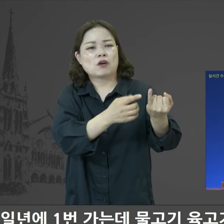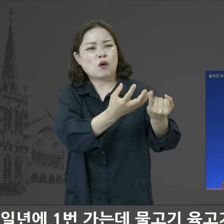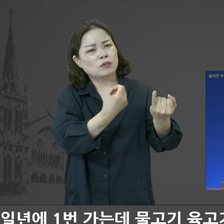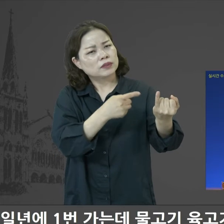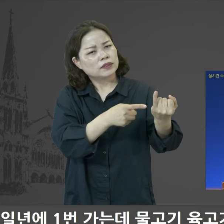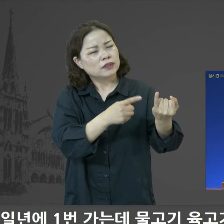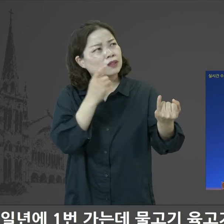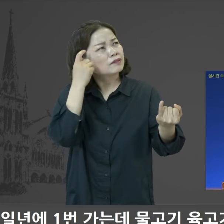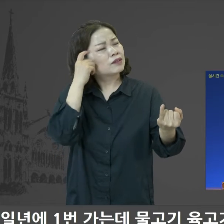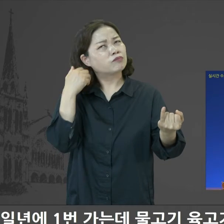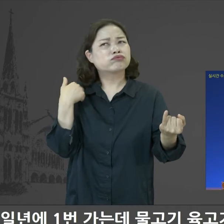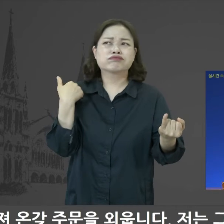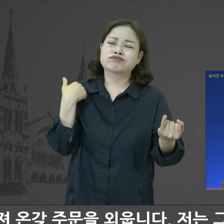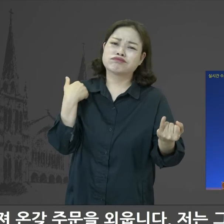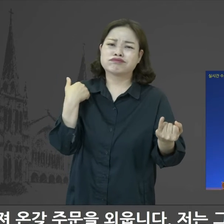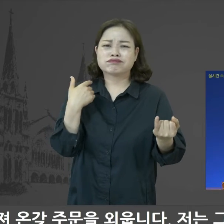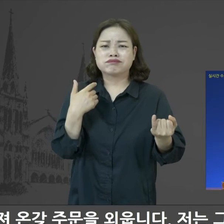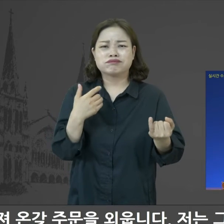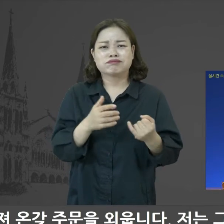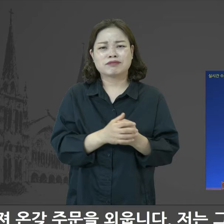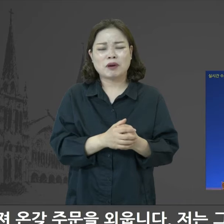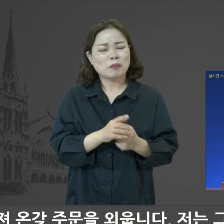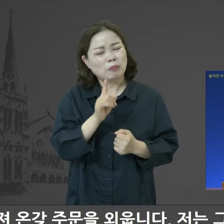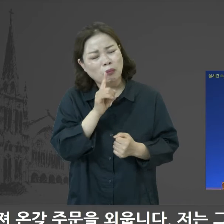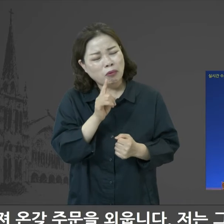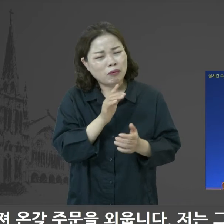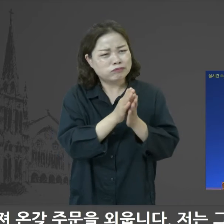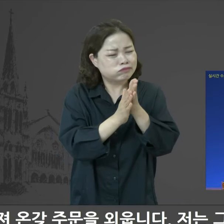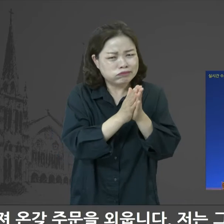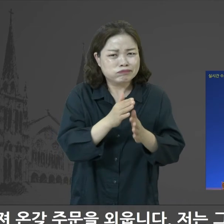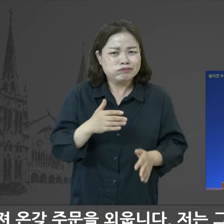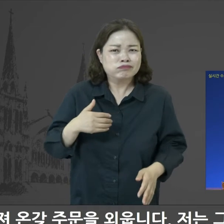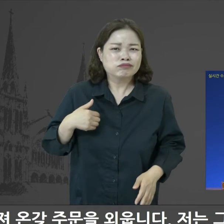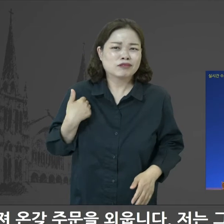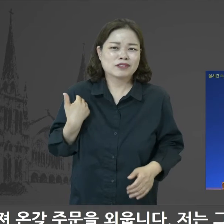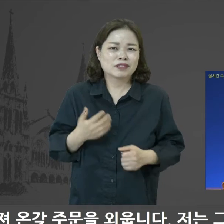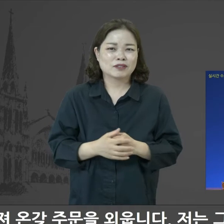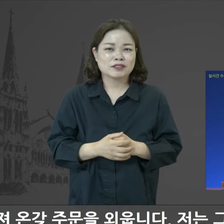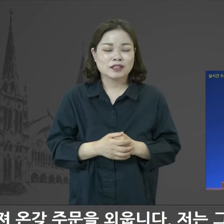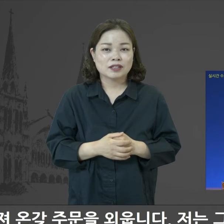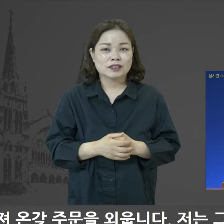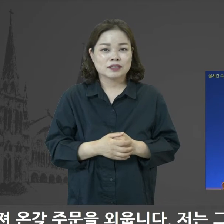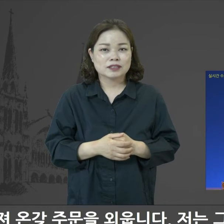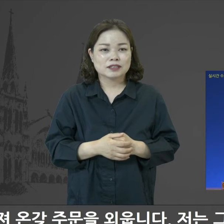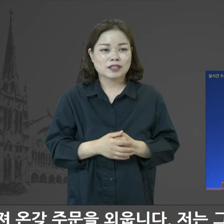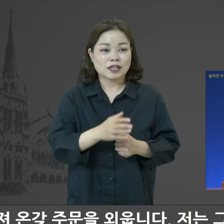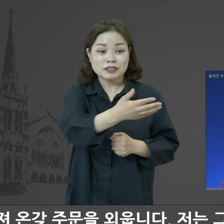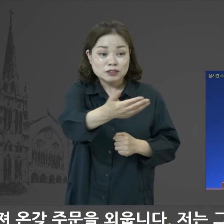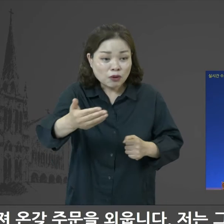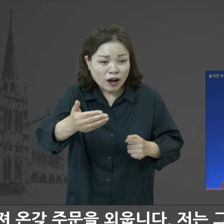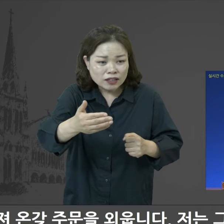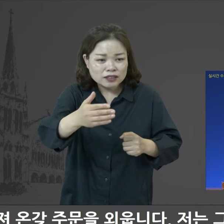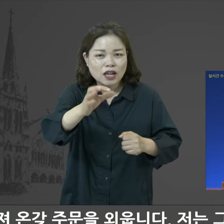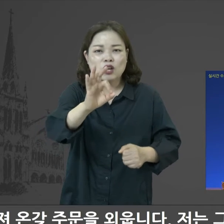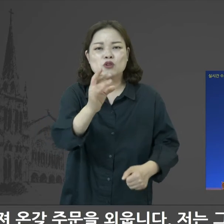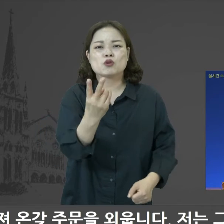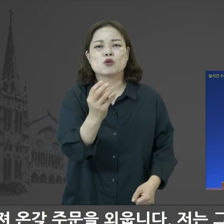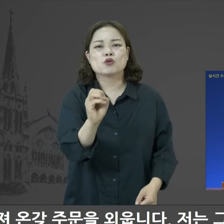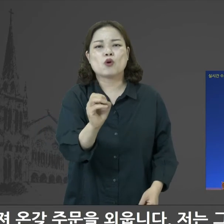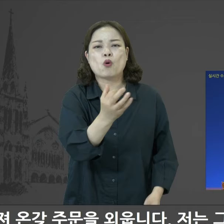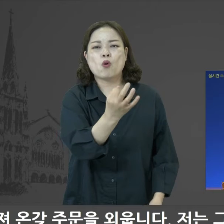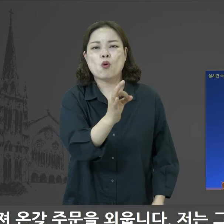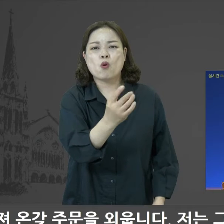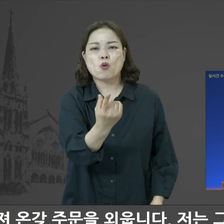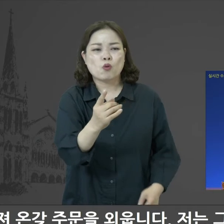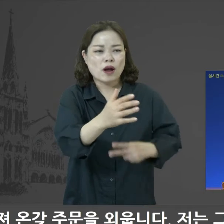어머니도 생각이 잘 안 난다라고 하시더라고요. 무슨 이야기를 했는지 생각이 잘 안 난다고 하더라고요. 어쨌든 용왕신에게 그 제사를 드렸대요.